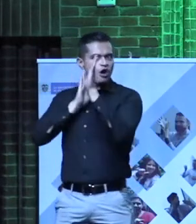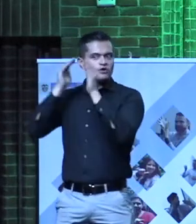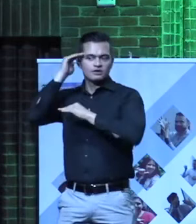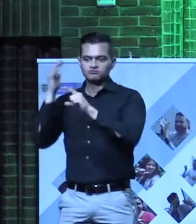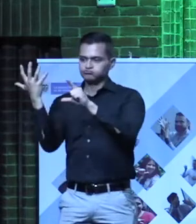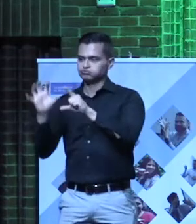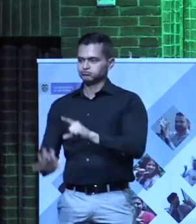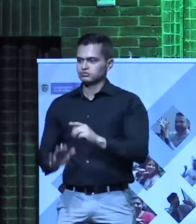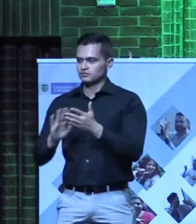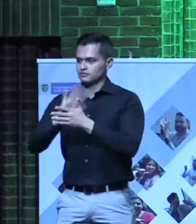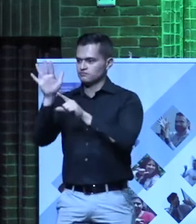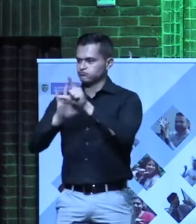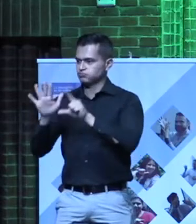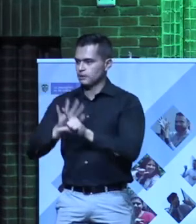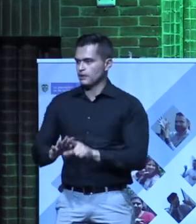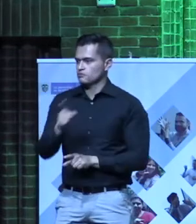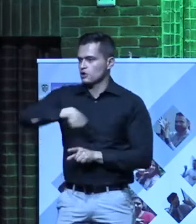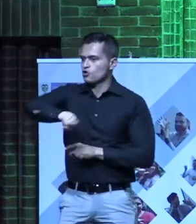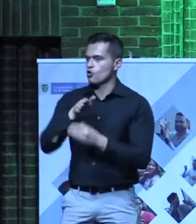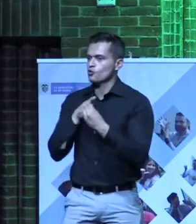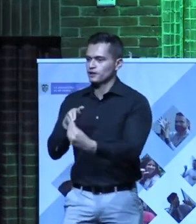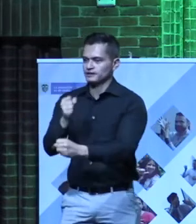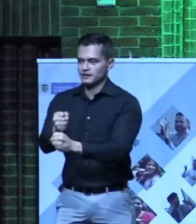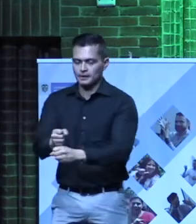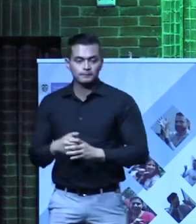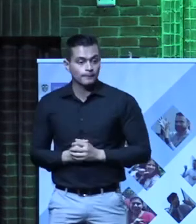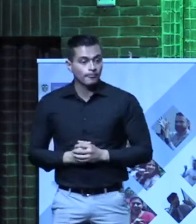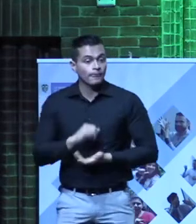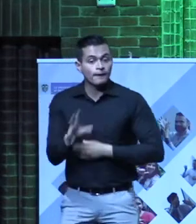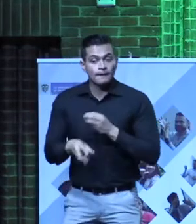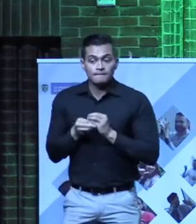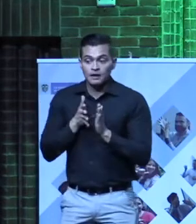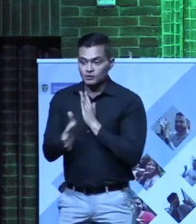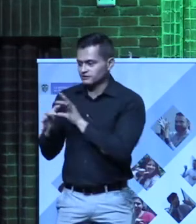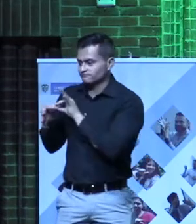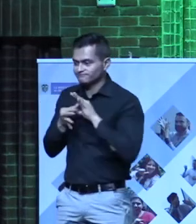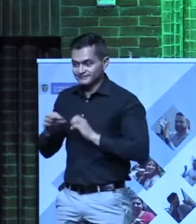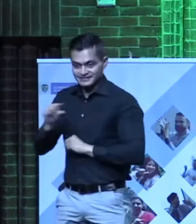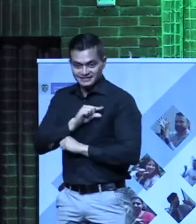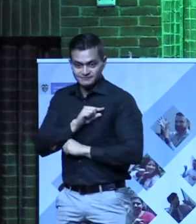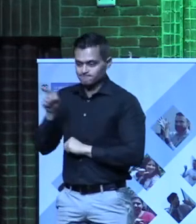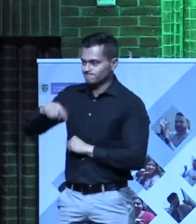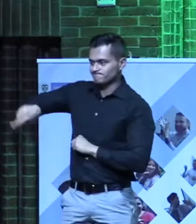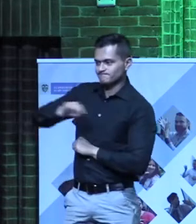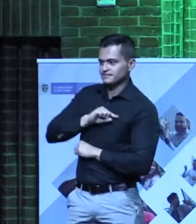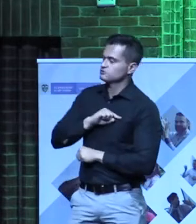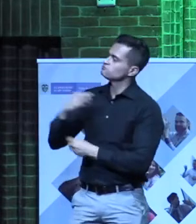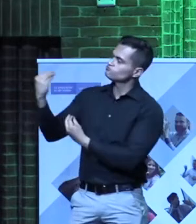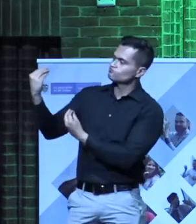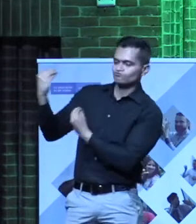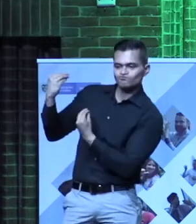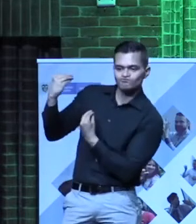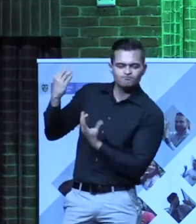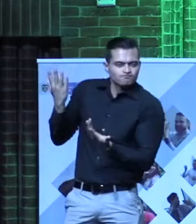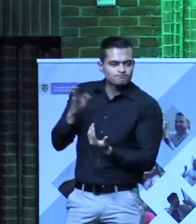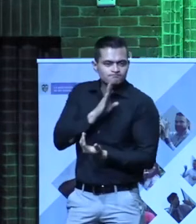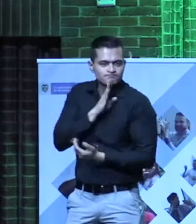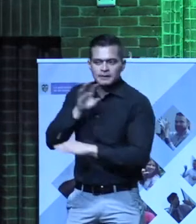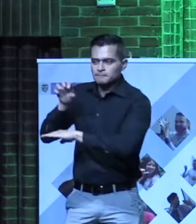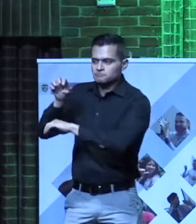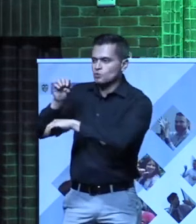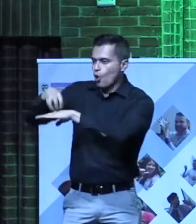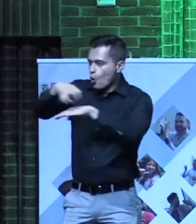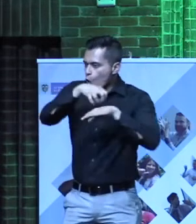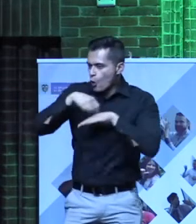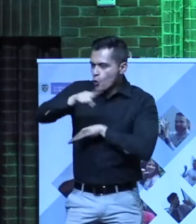Asimismo, en coordinación con el INSOR nos ha acompañado en capacitación a varios prestadores a nivel